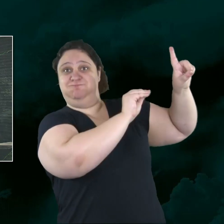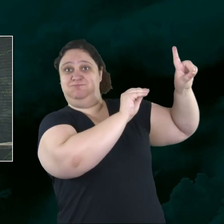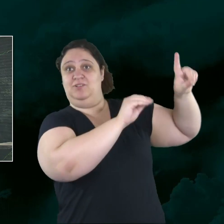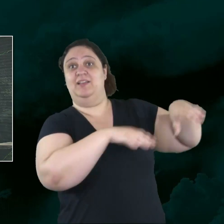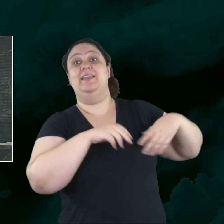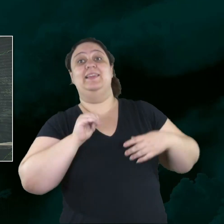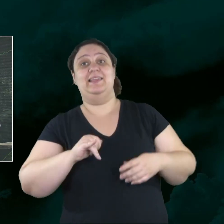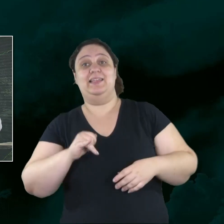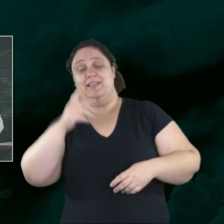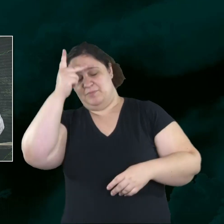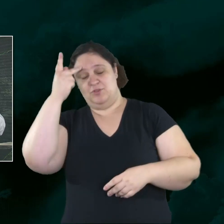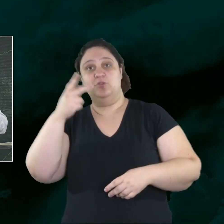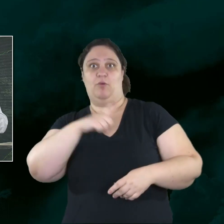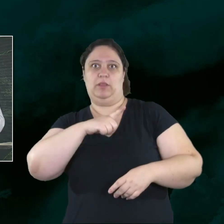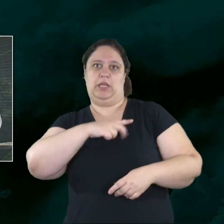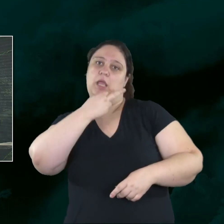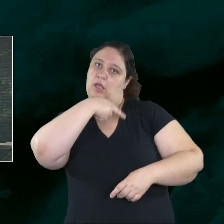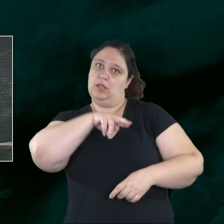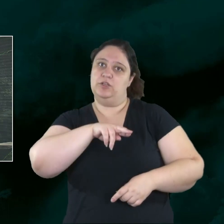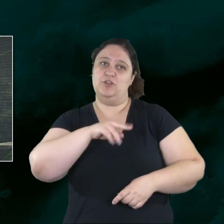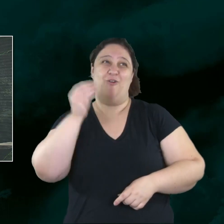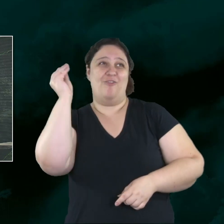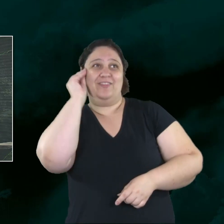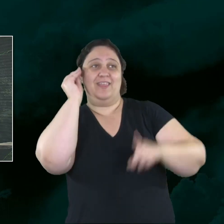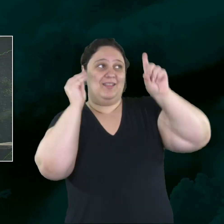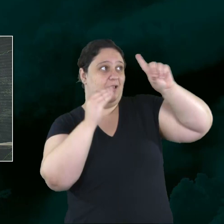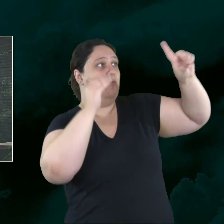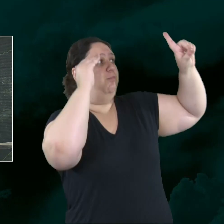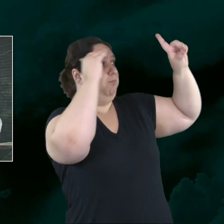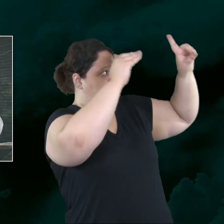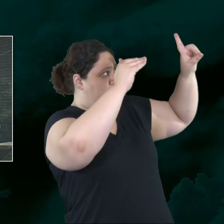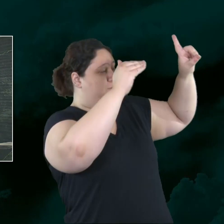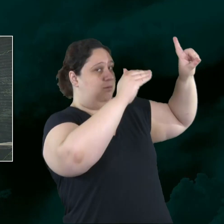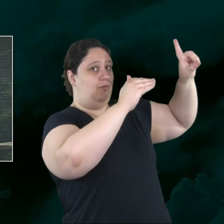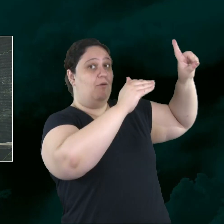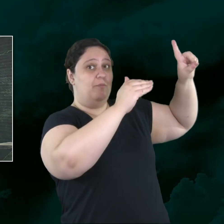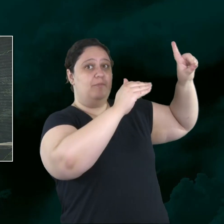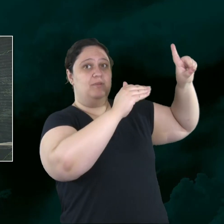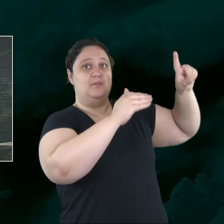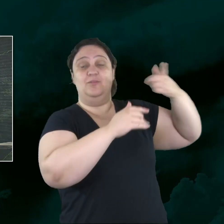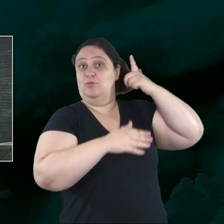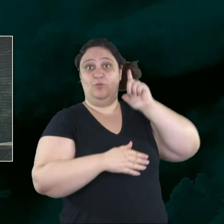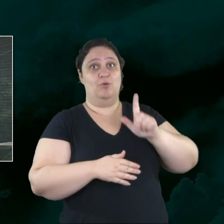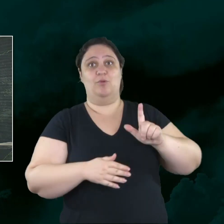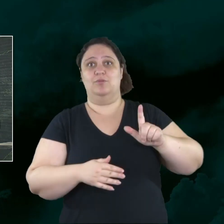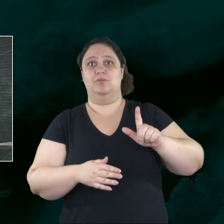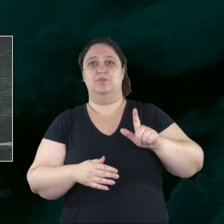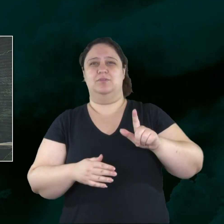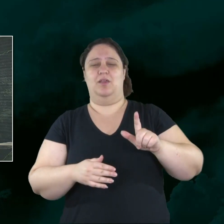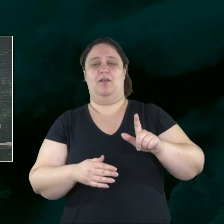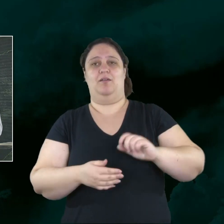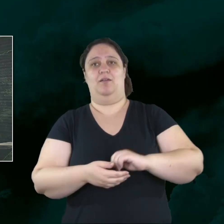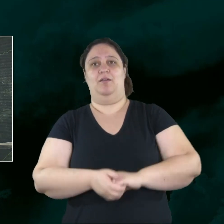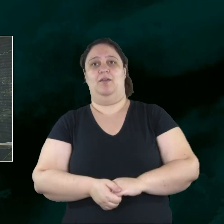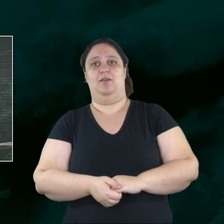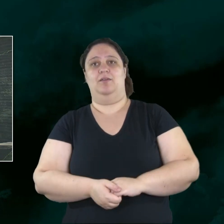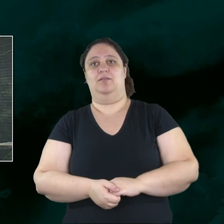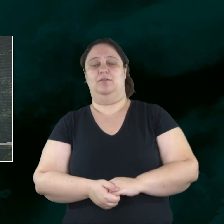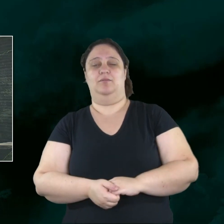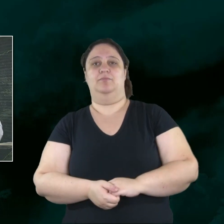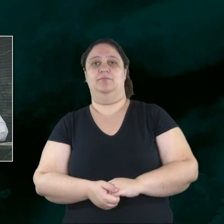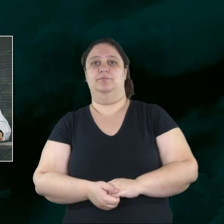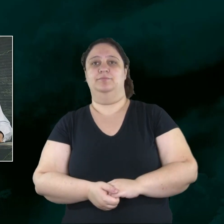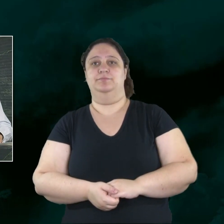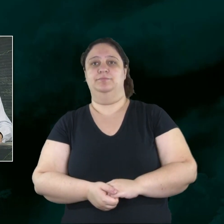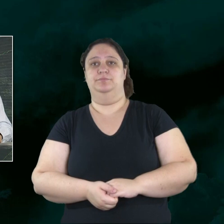se conseguem fazer, né, um socialismo e um comunismo como o marxismo